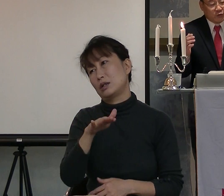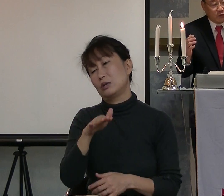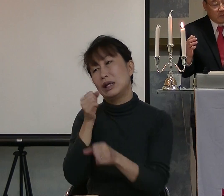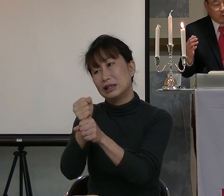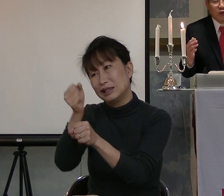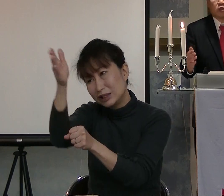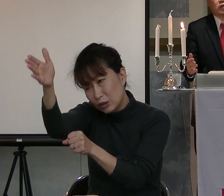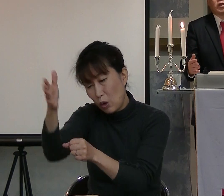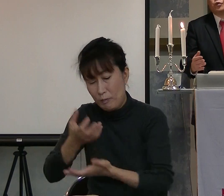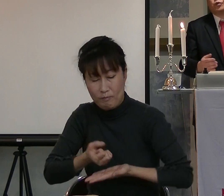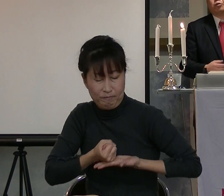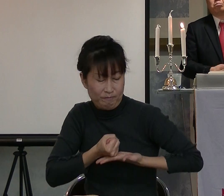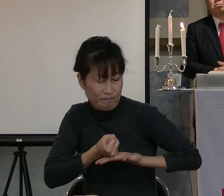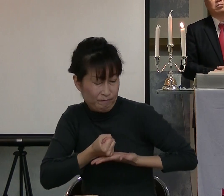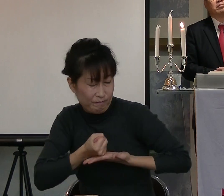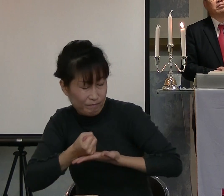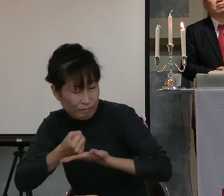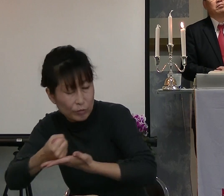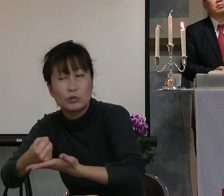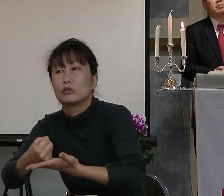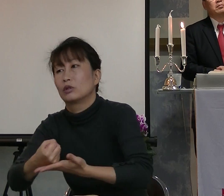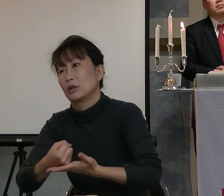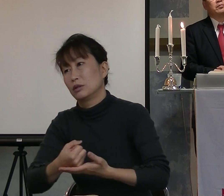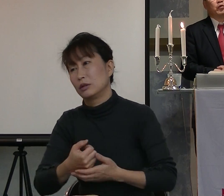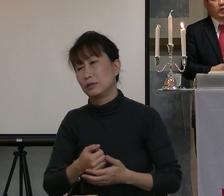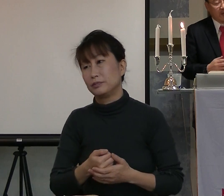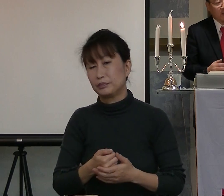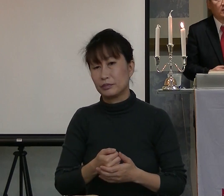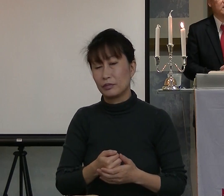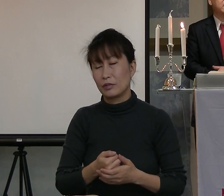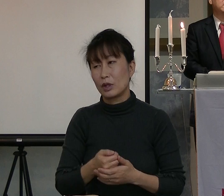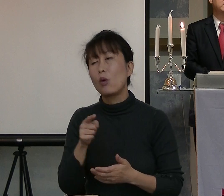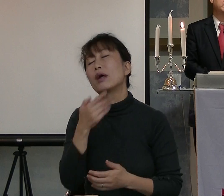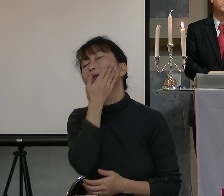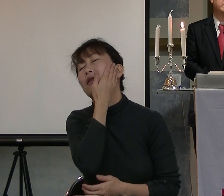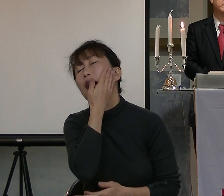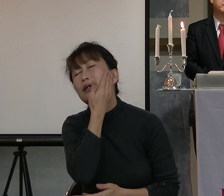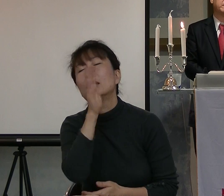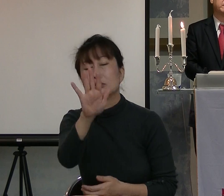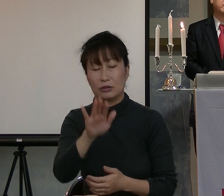信仰を持ち続ける、これ大切じゃないです